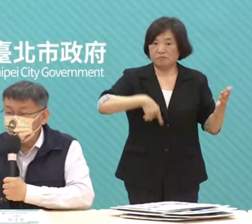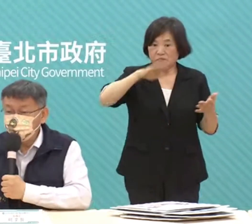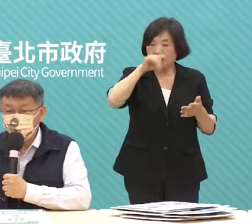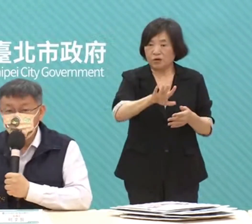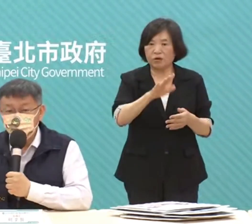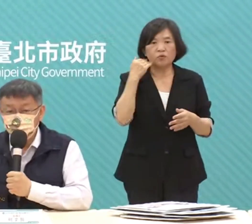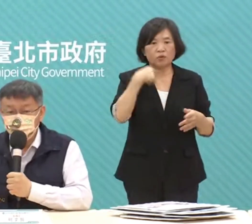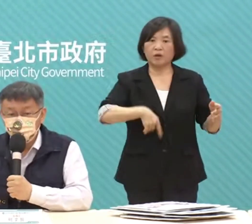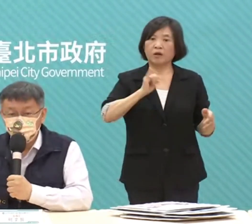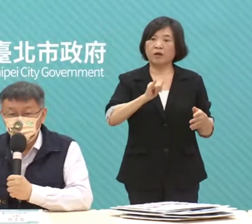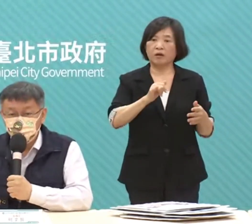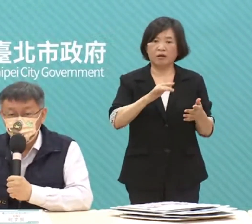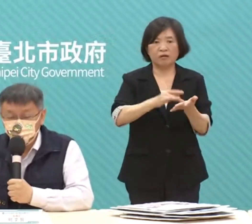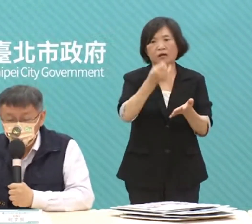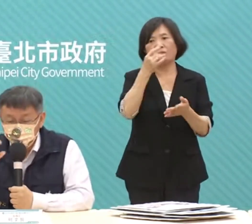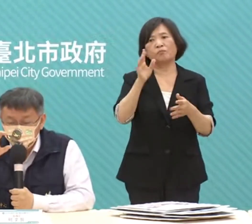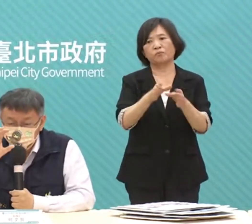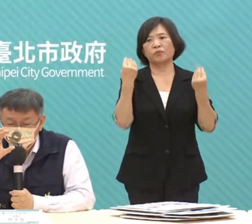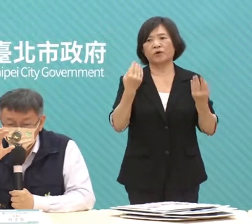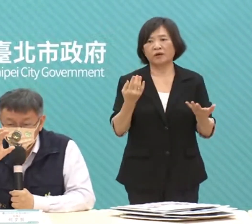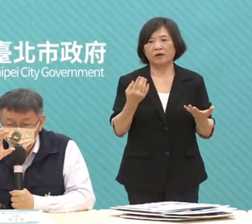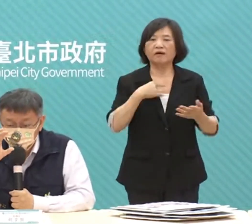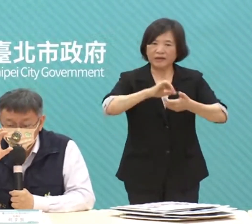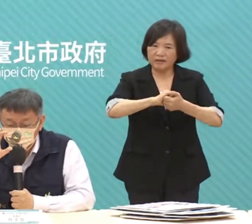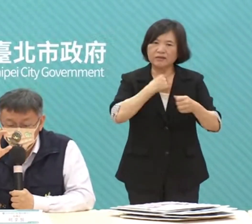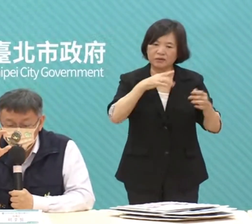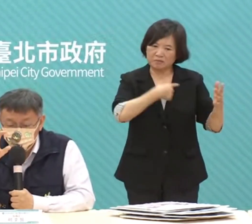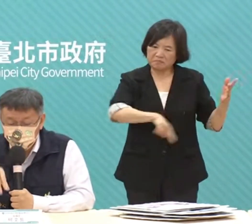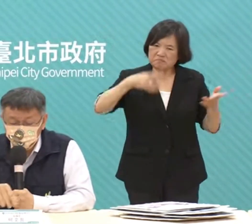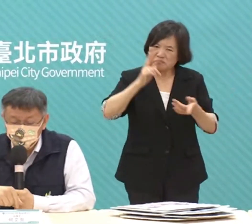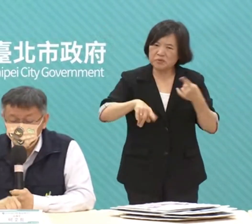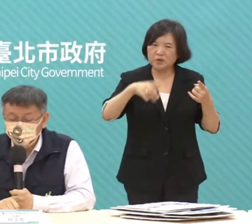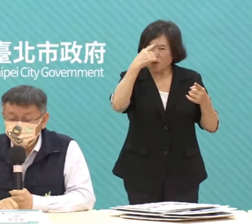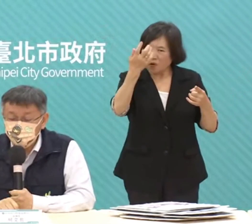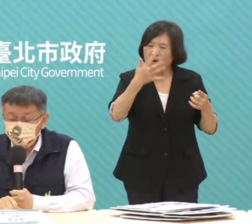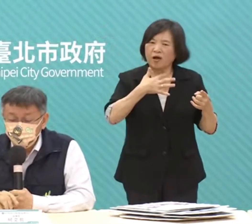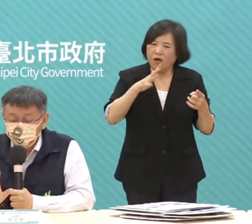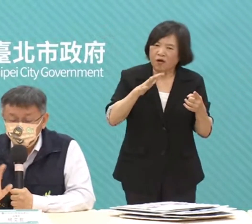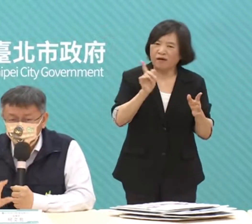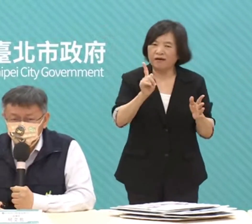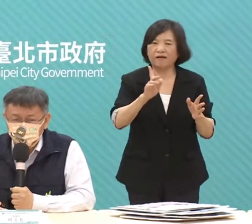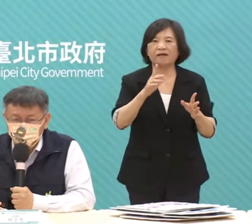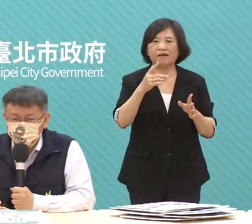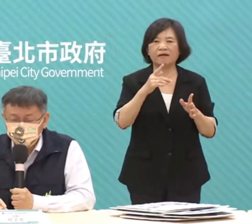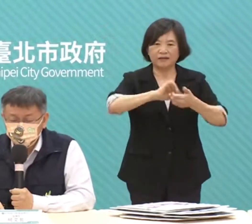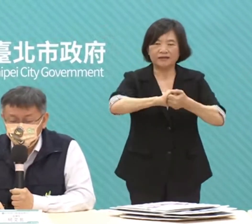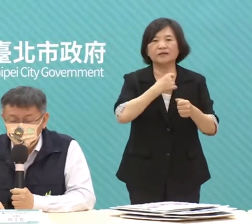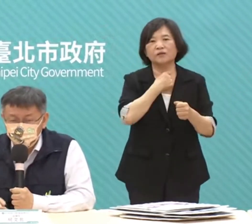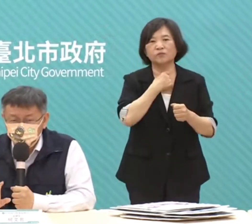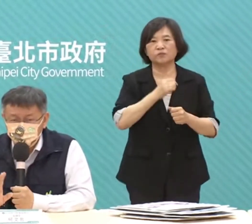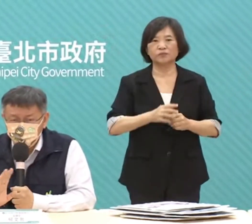如果它完全没有症状，根本也不用吃啊。所以一定到一定程度的症状，才有这个问题嘛。所以这一题是这样的